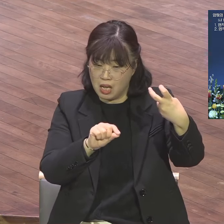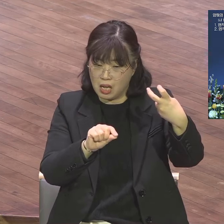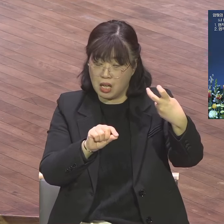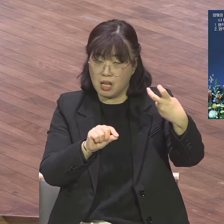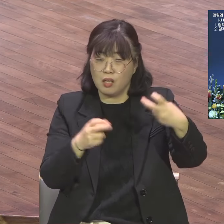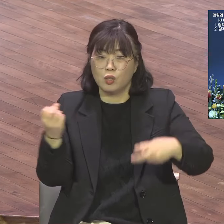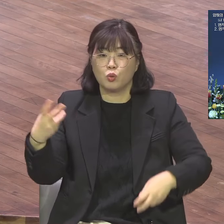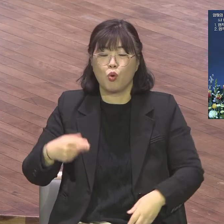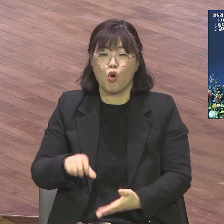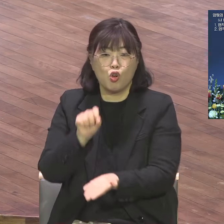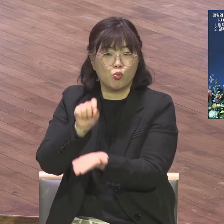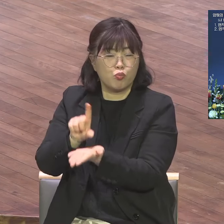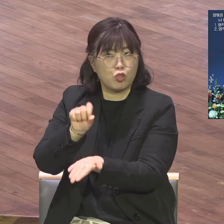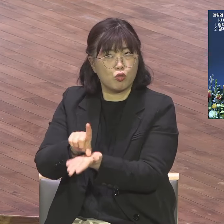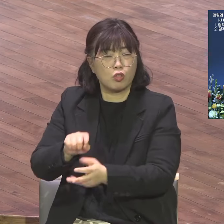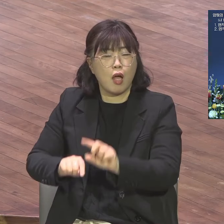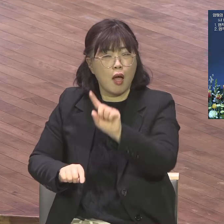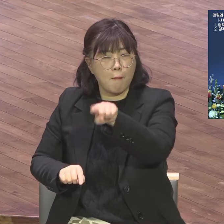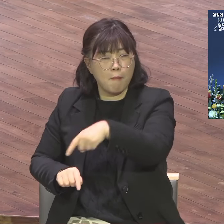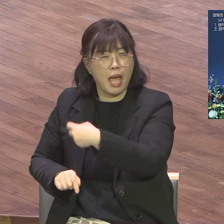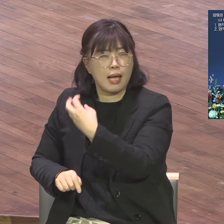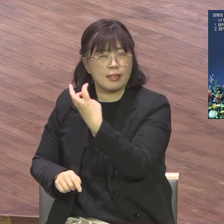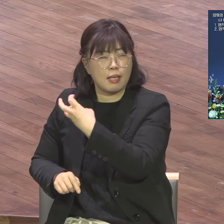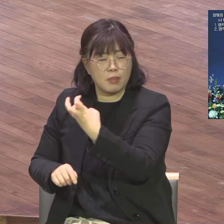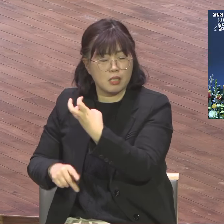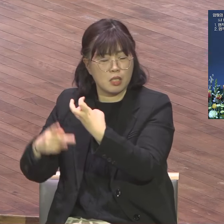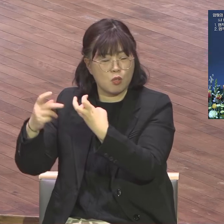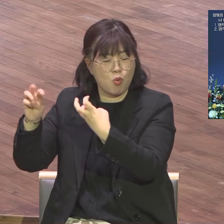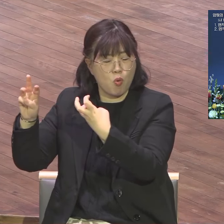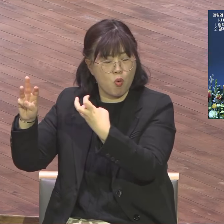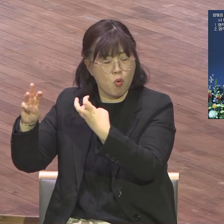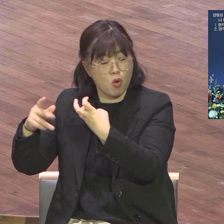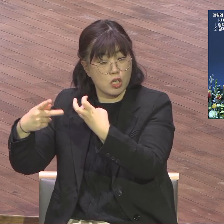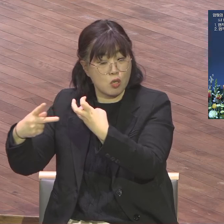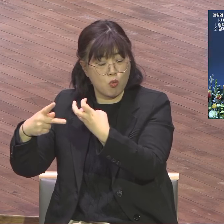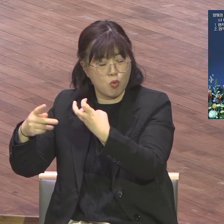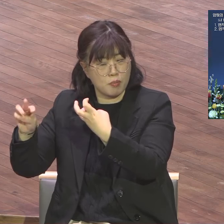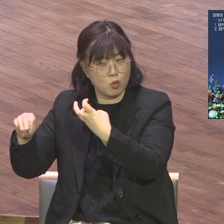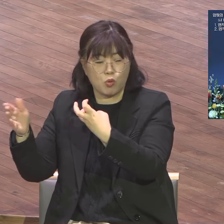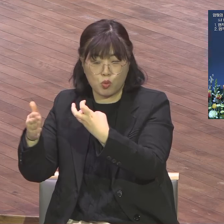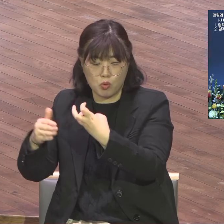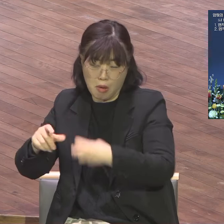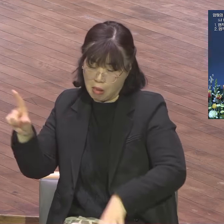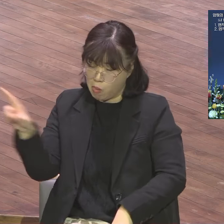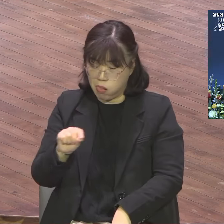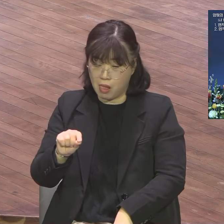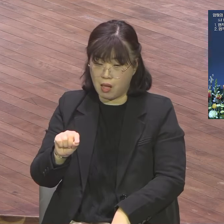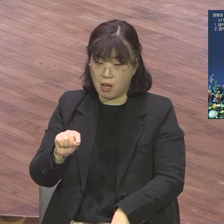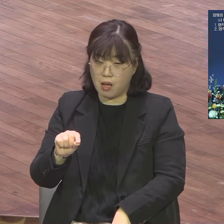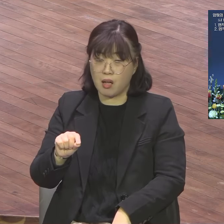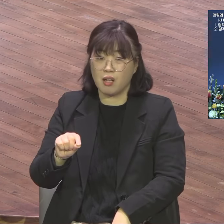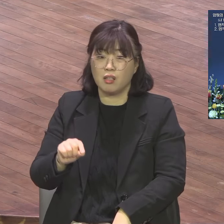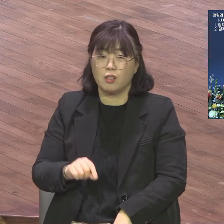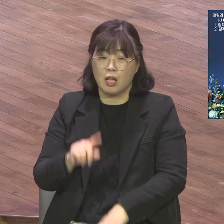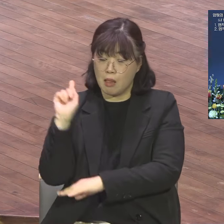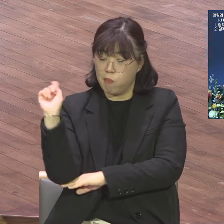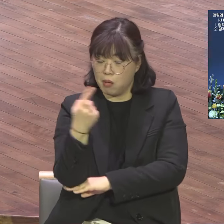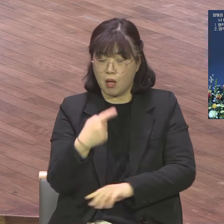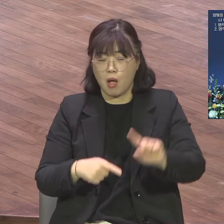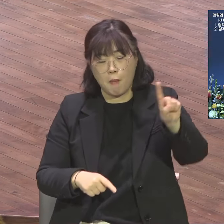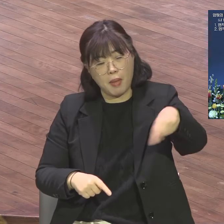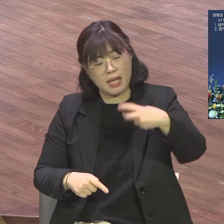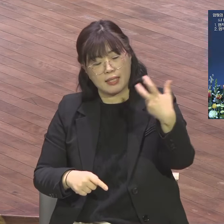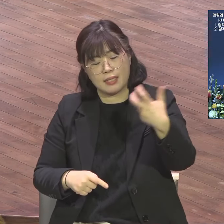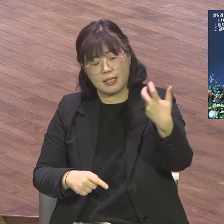170km, 축구공은 130km. 그게 좀 까죽으로 되어 있잖아요. 잘 만들어 있잖아요. 야구공 170km